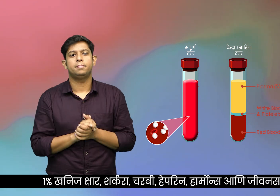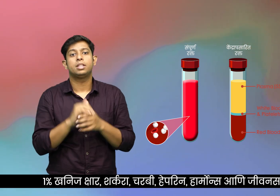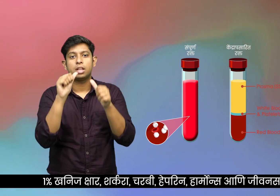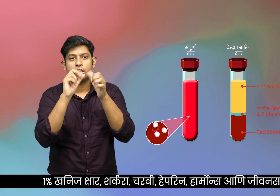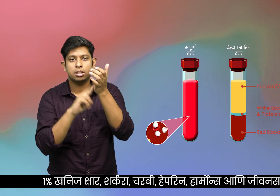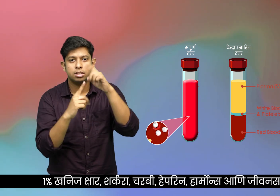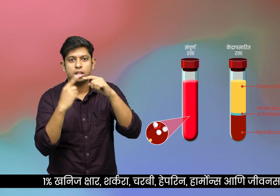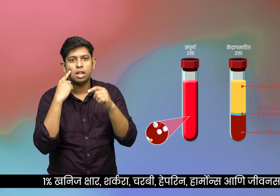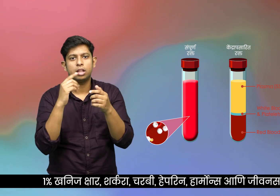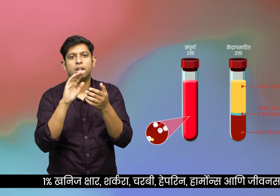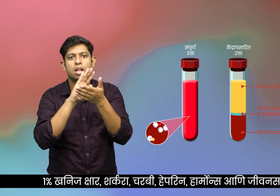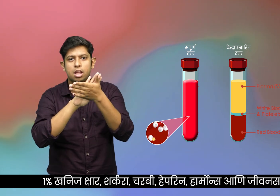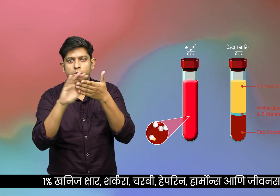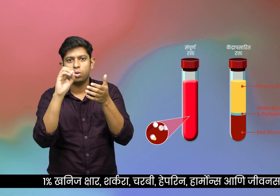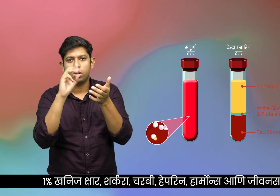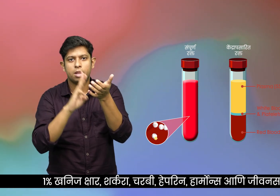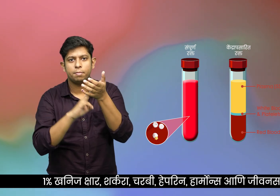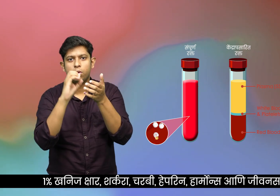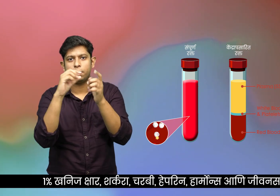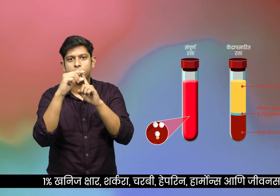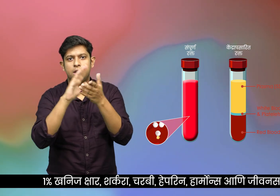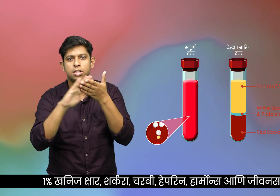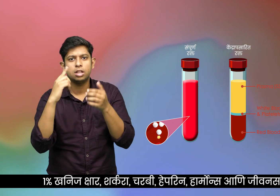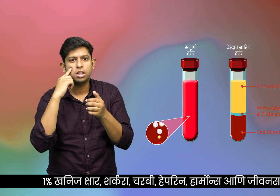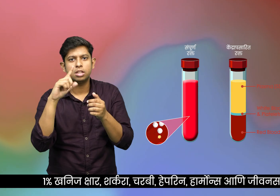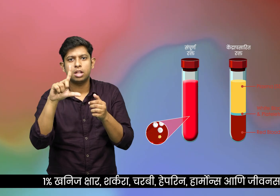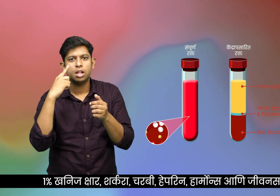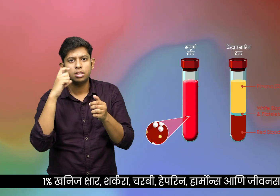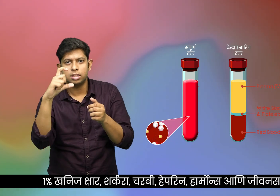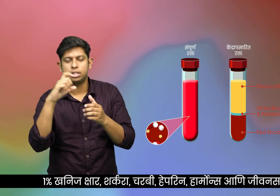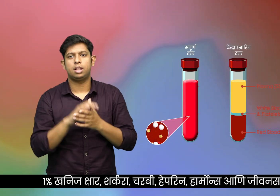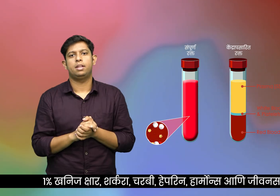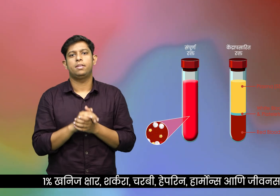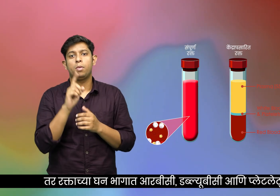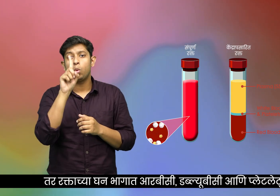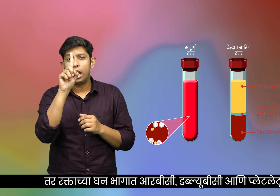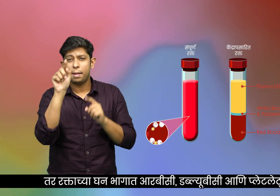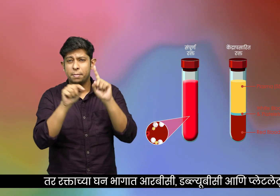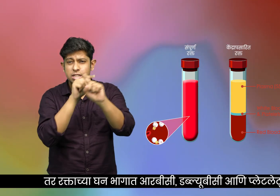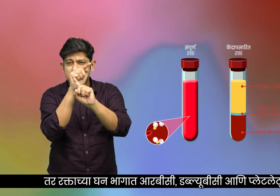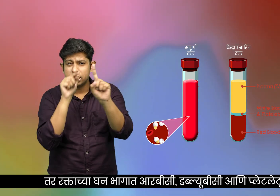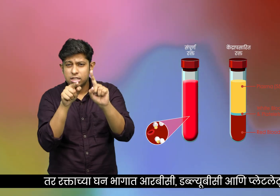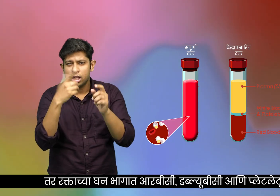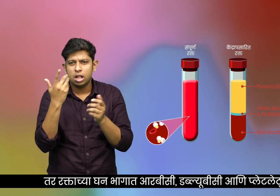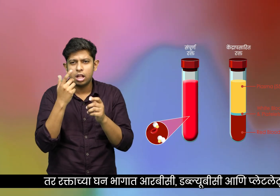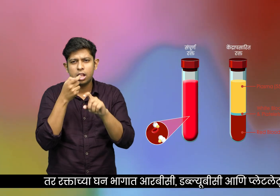चरबी, हेपरिन, हार्मोन्स आणि जीवनसत्वे असतात. तर रक्ताच्या घन भागात